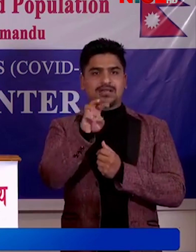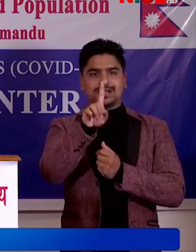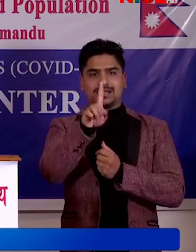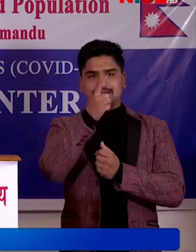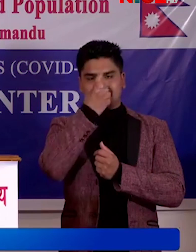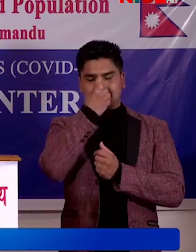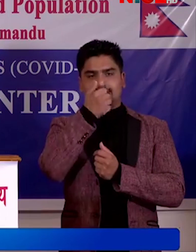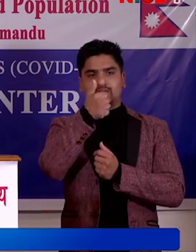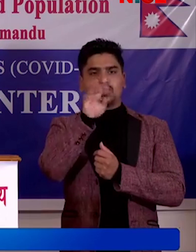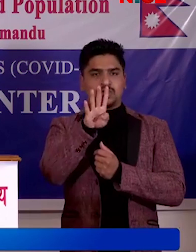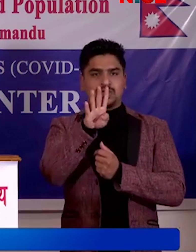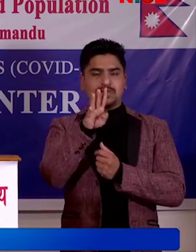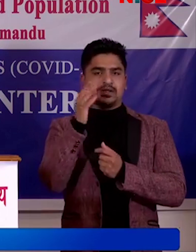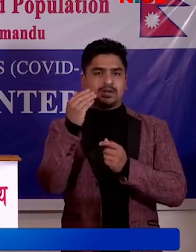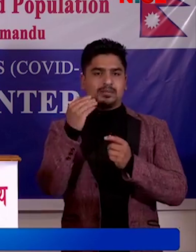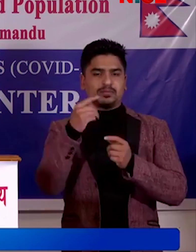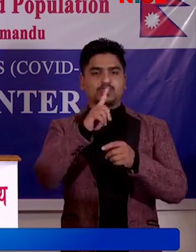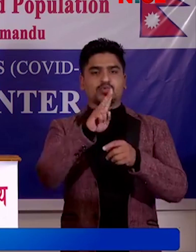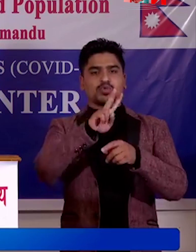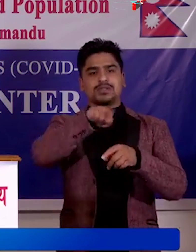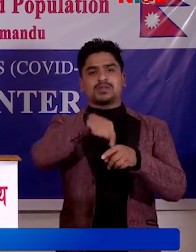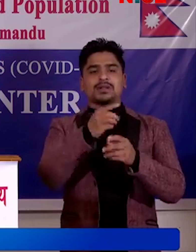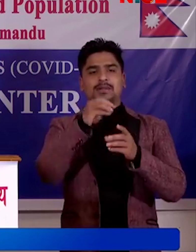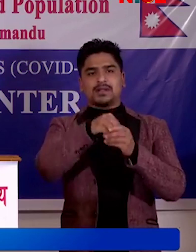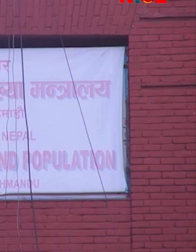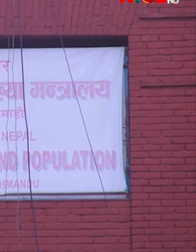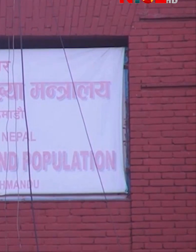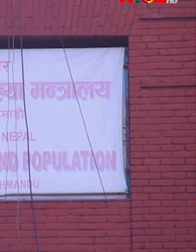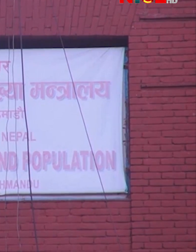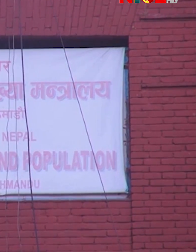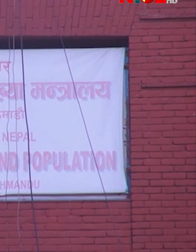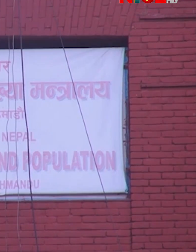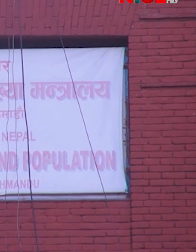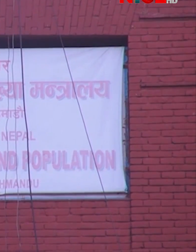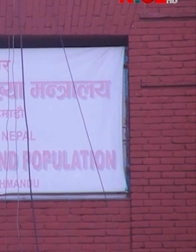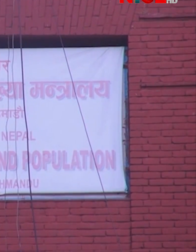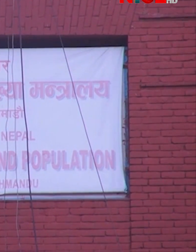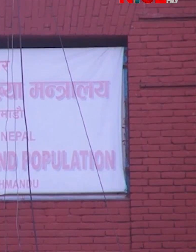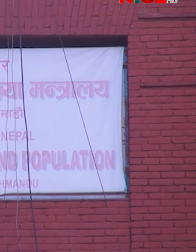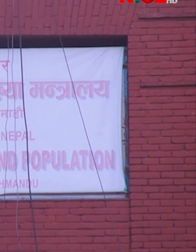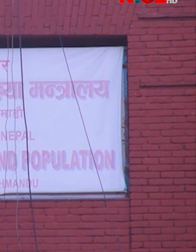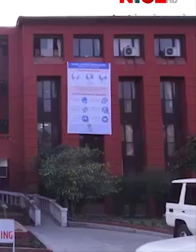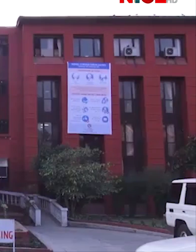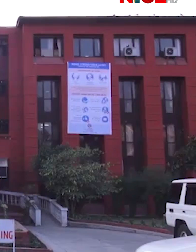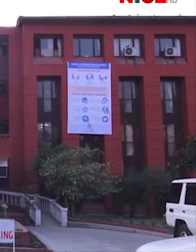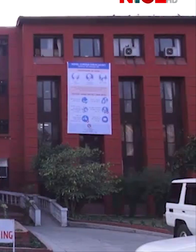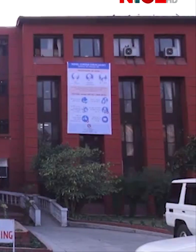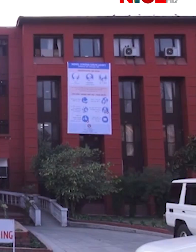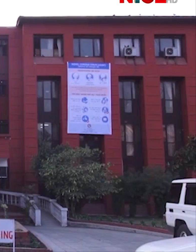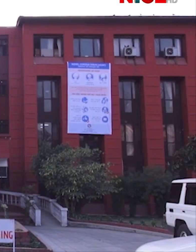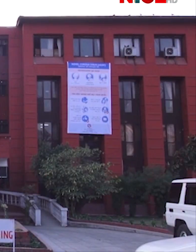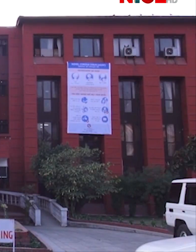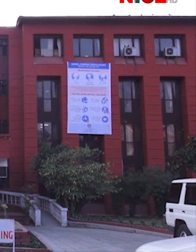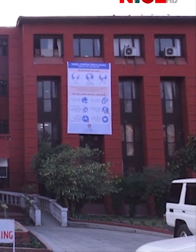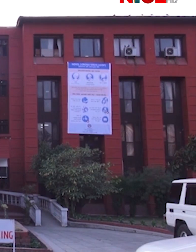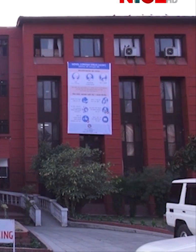1,164 र गत 24 167 भएको छ। अहिलेसम्म काठमाडौँ उपत्यकाभित्र 15 र